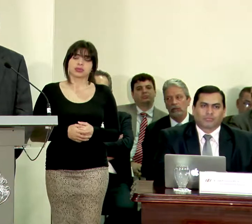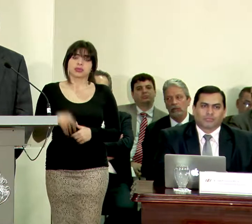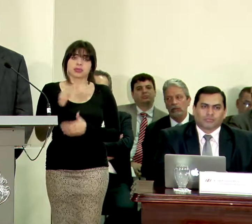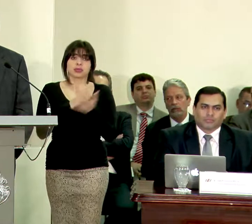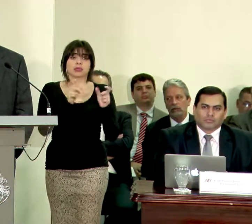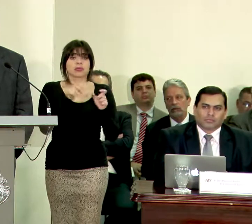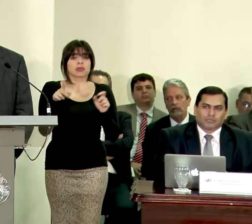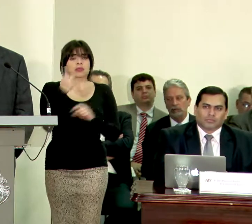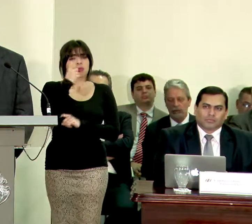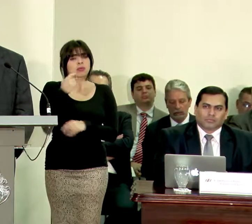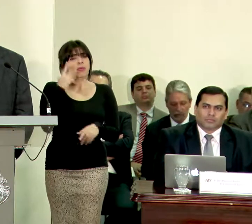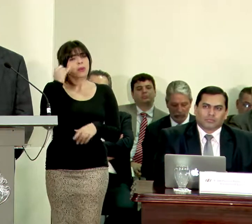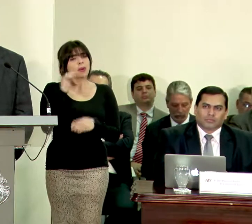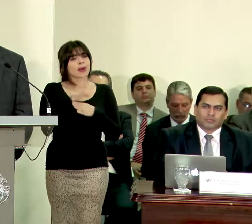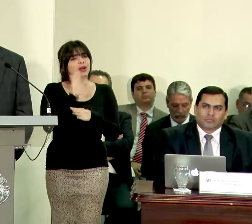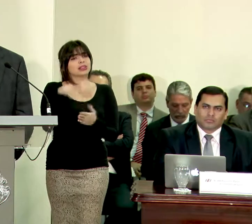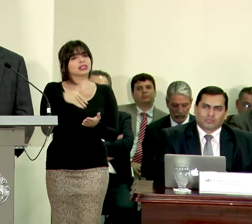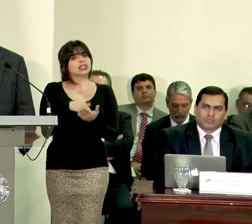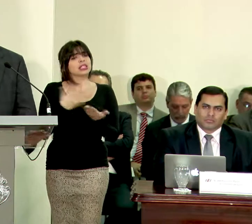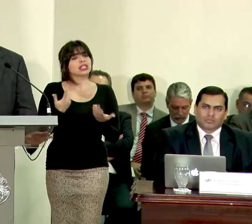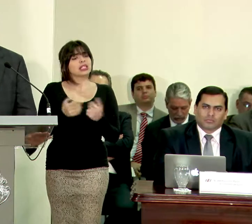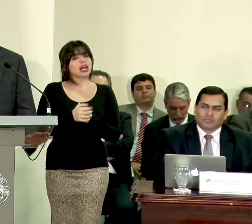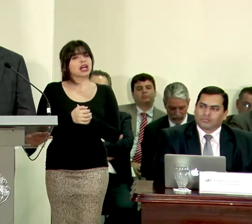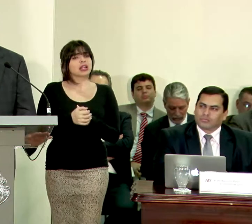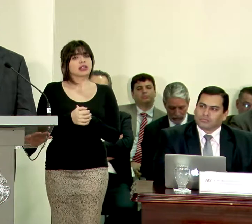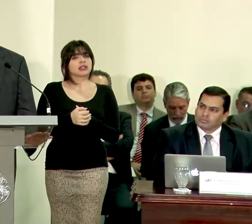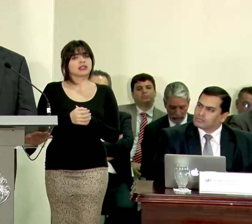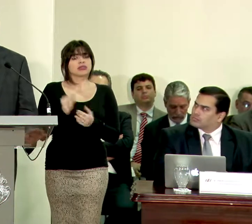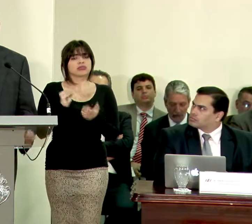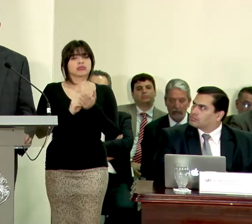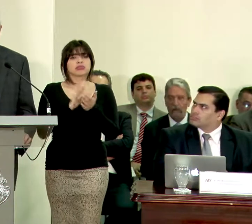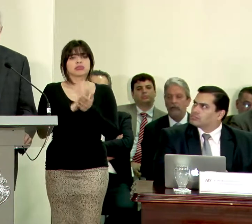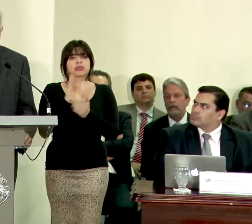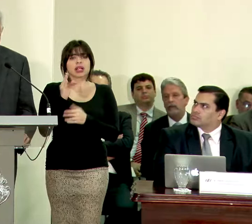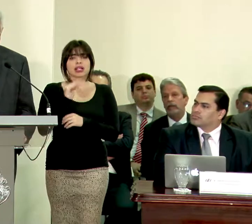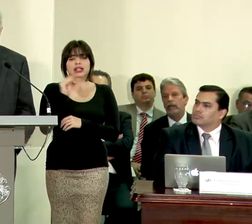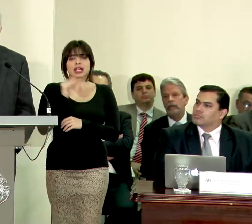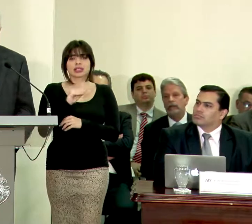alguna gente se pregunta por qué el Banco Central modificó la tasa de política,